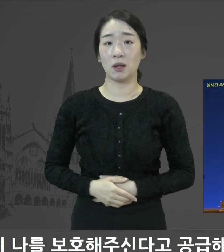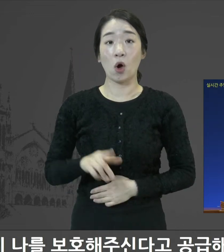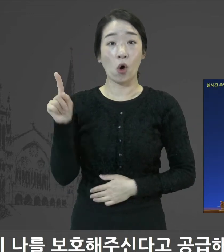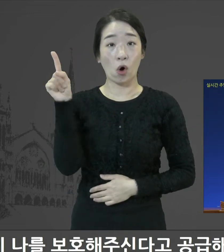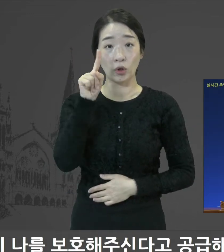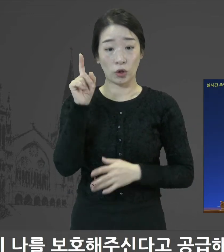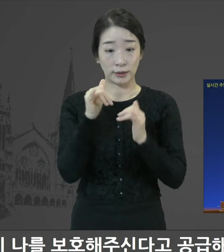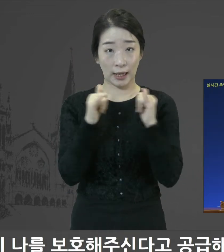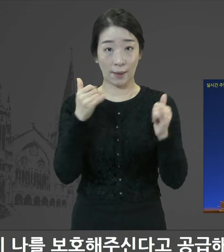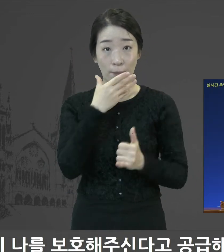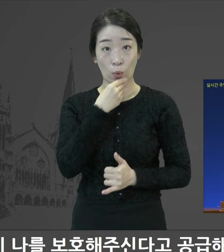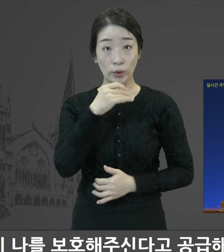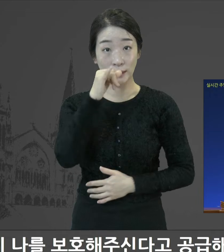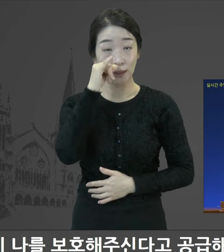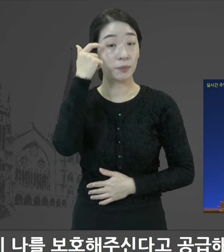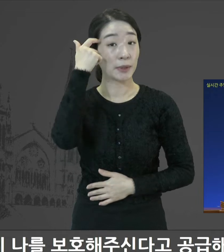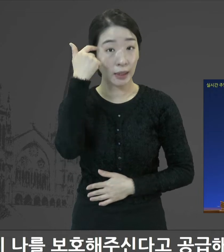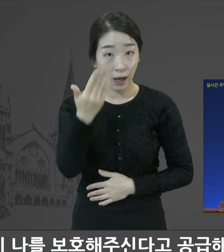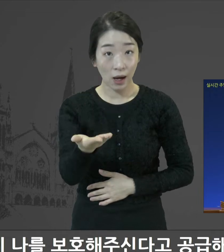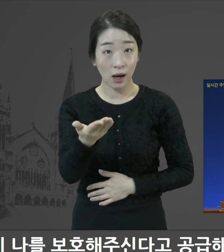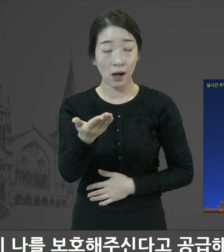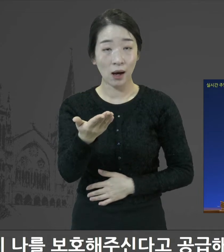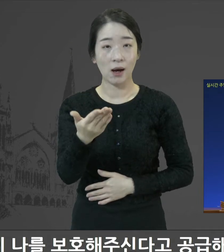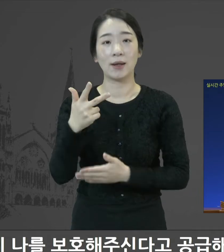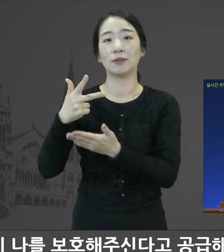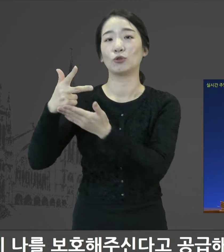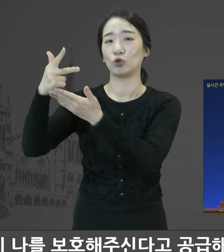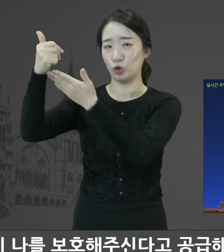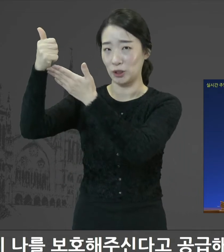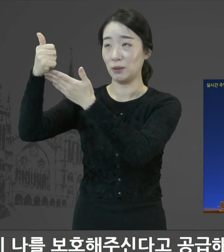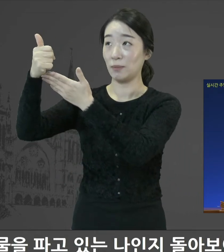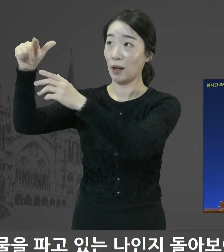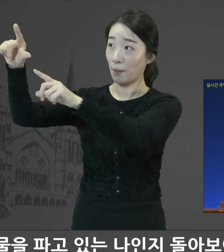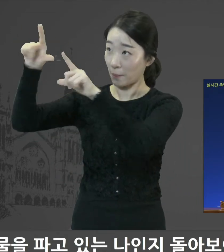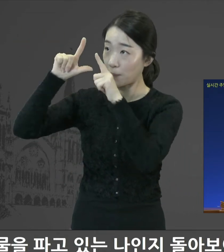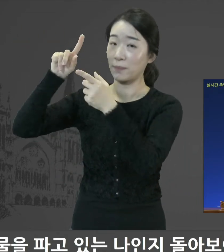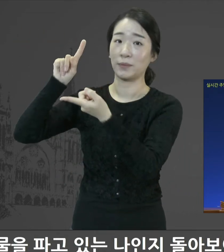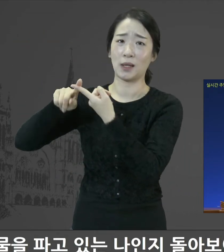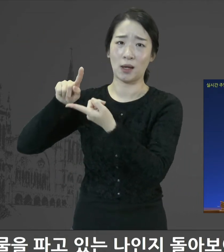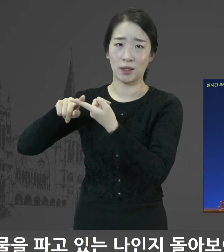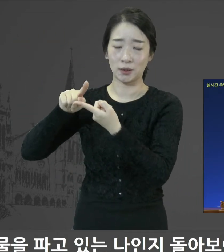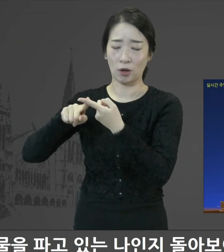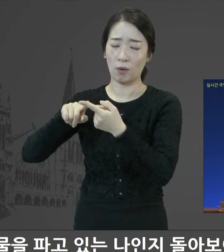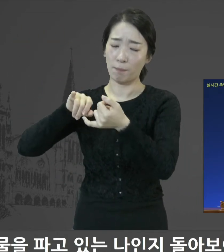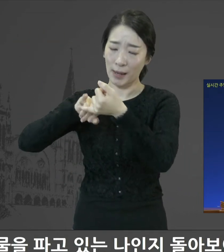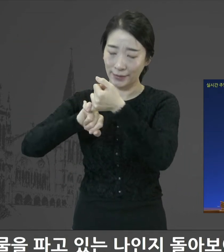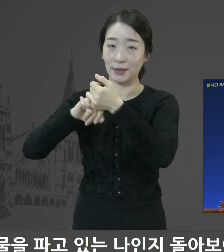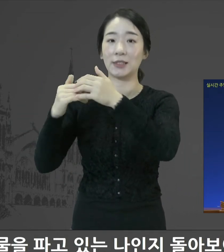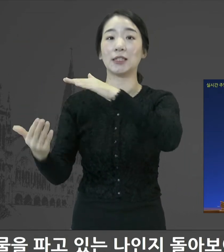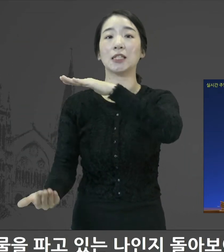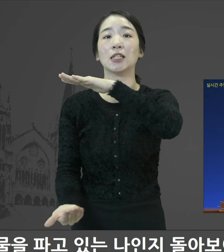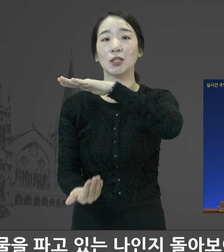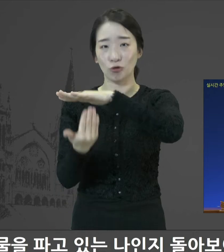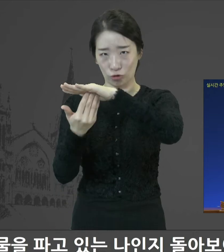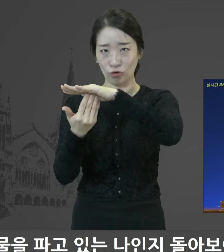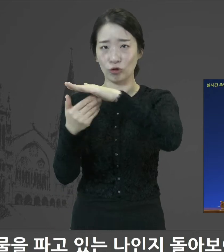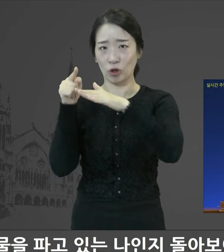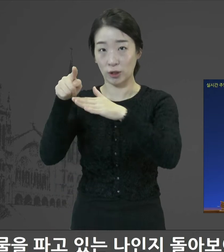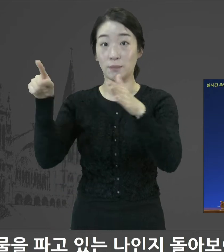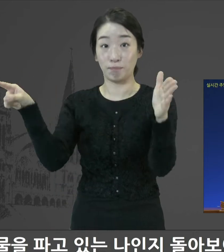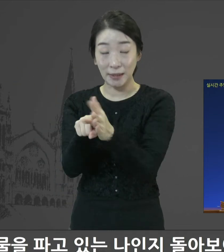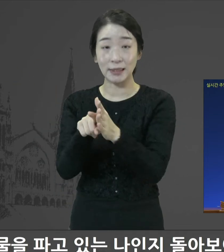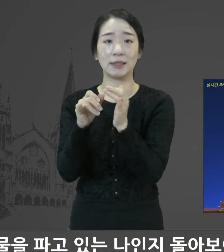있다고요? 다시 한번 눈으로 보시기 바랍니다. 주께서 하신 말씀이 반드시 이루어지리라 믿는